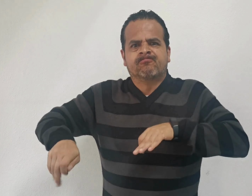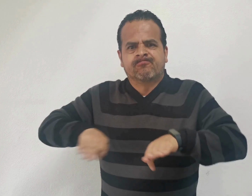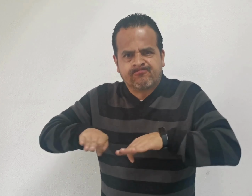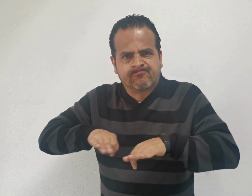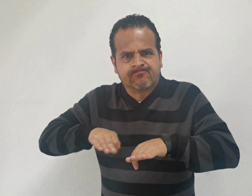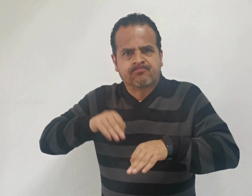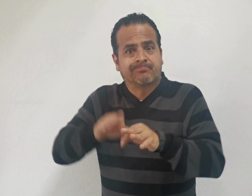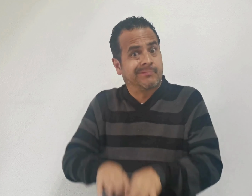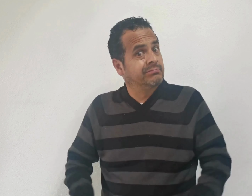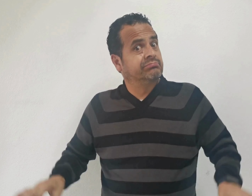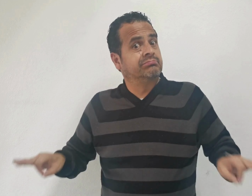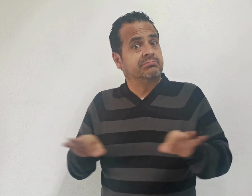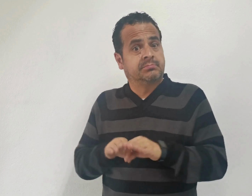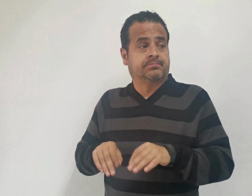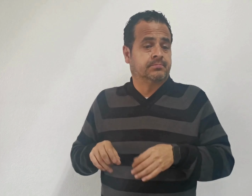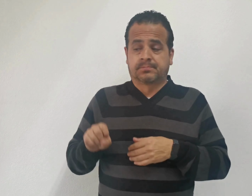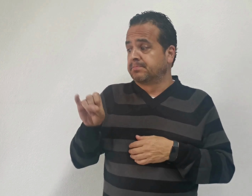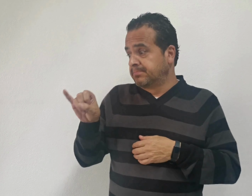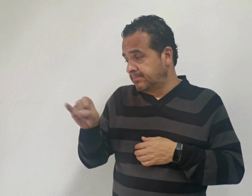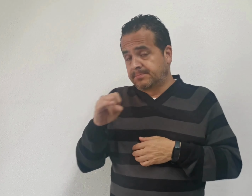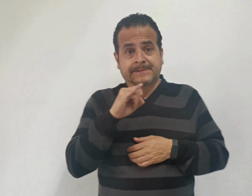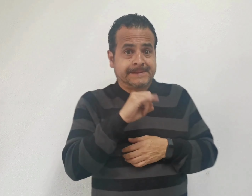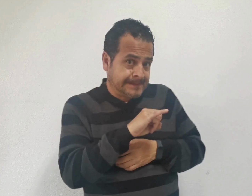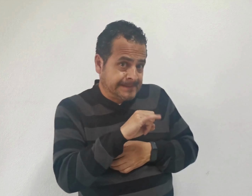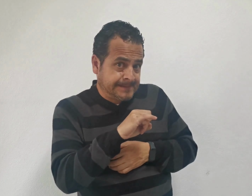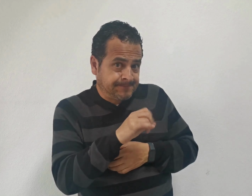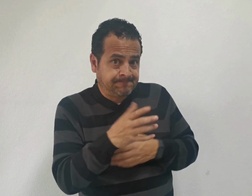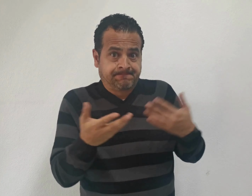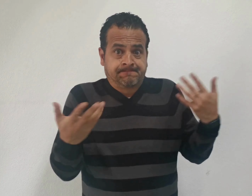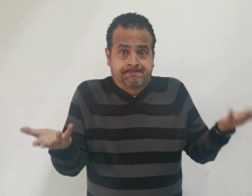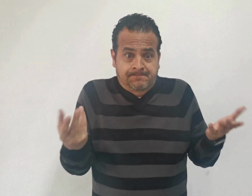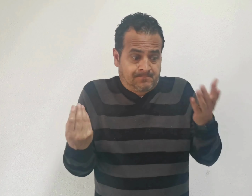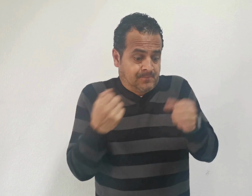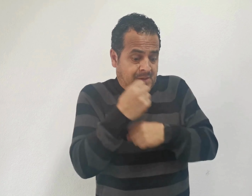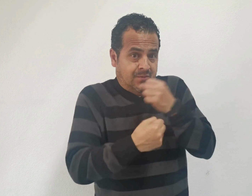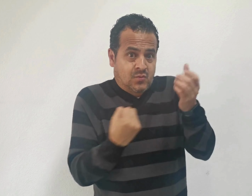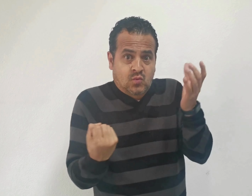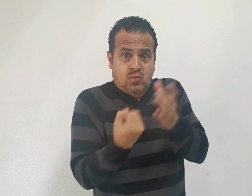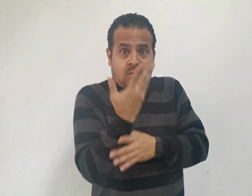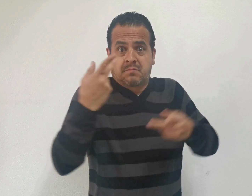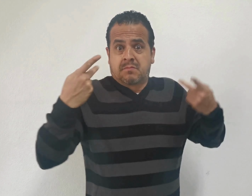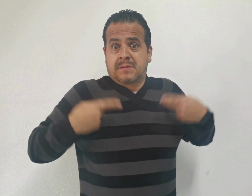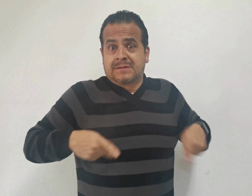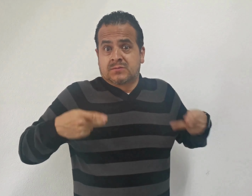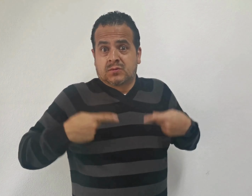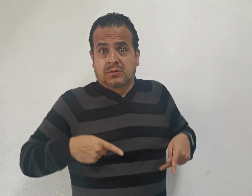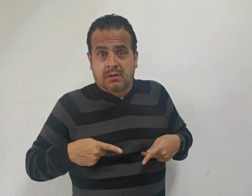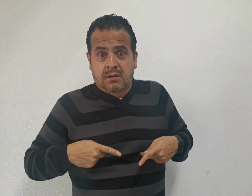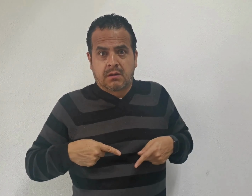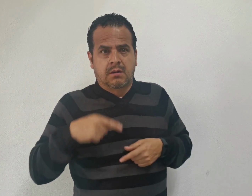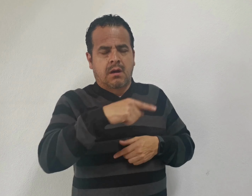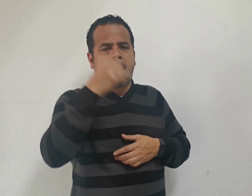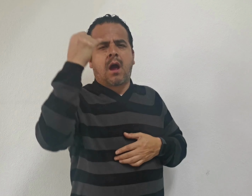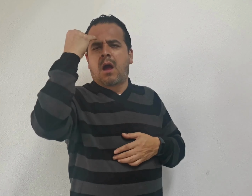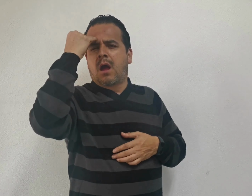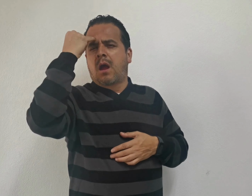menos control que para mí ha sido un trabajo personal interesante y creo que con este cambio de año vienen todos estos rituales no que acostumbra a ser la